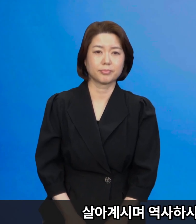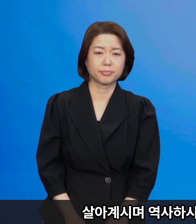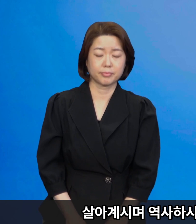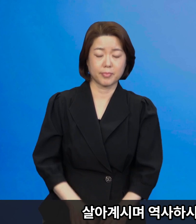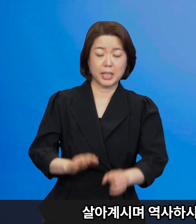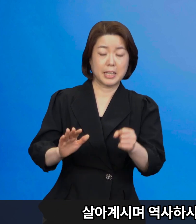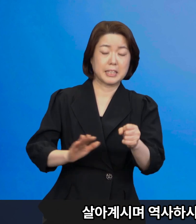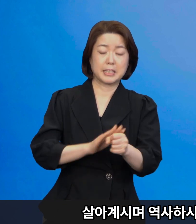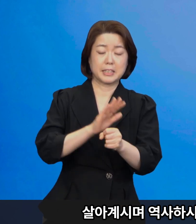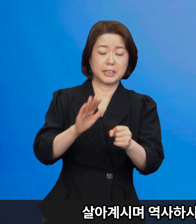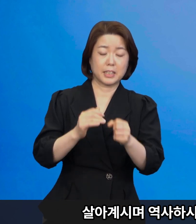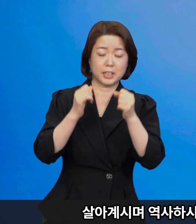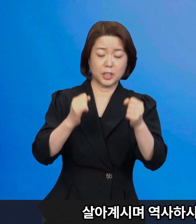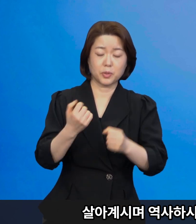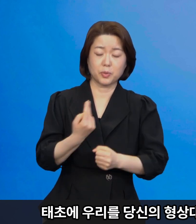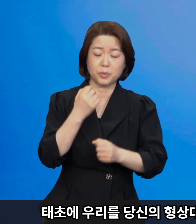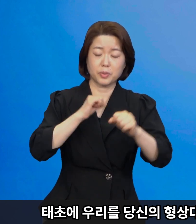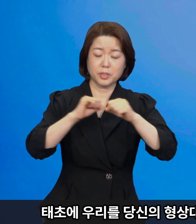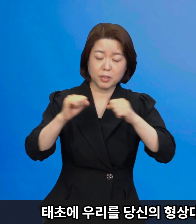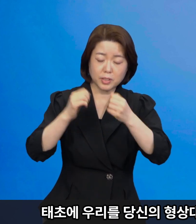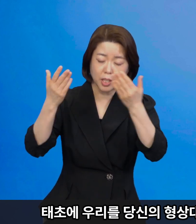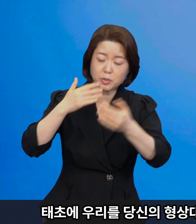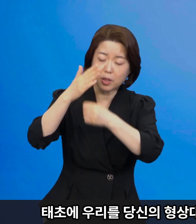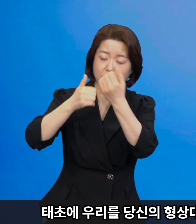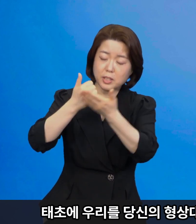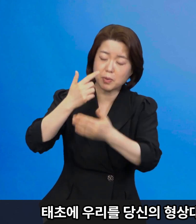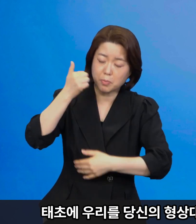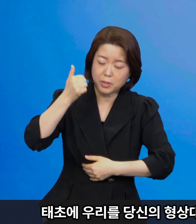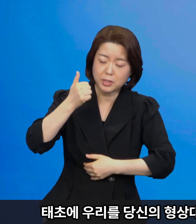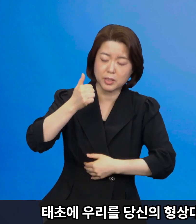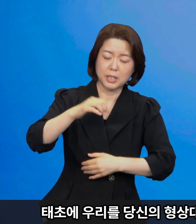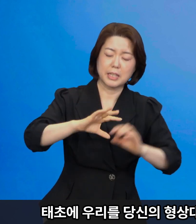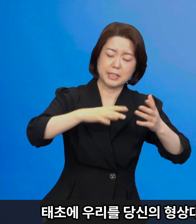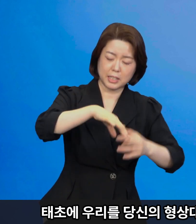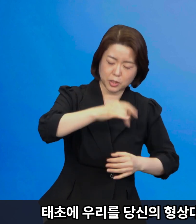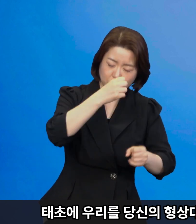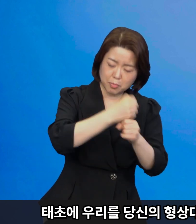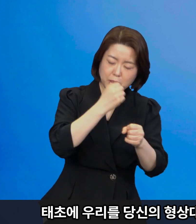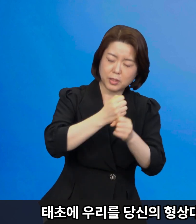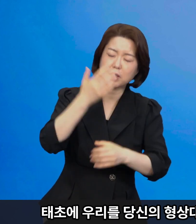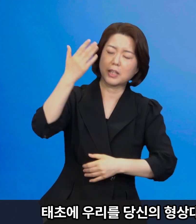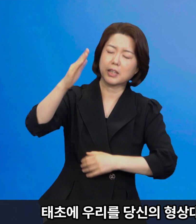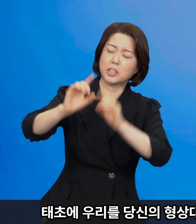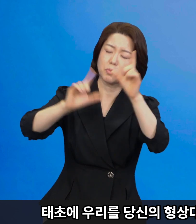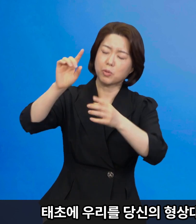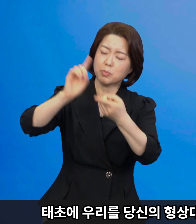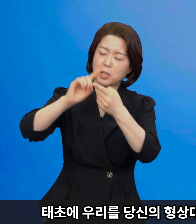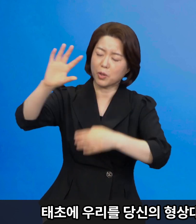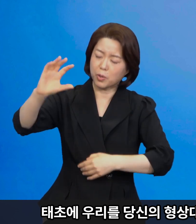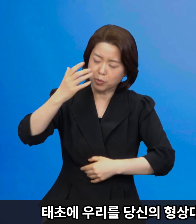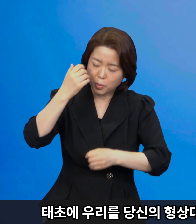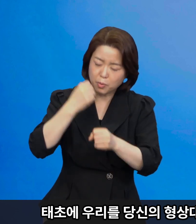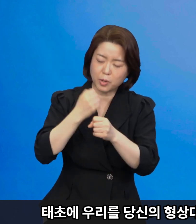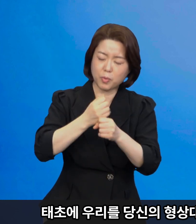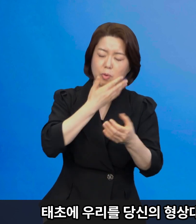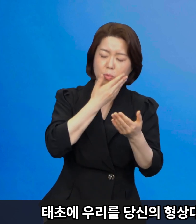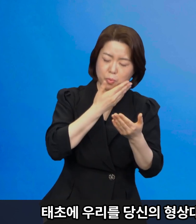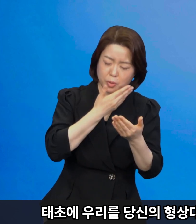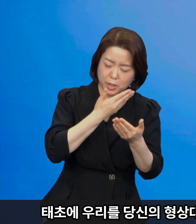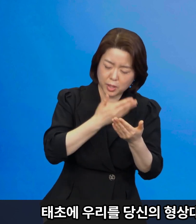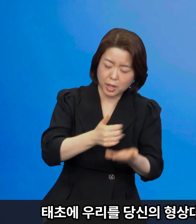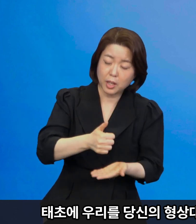살아계시며 역사하시는 아버지 하나님, 당신께서 태초에 우리를 당신의 형상대로 창조하시고 존엄히